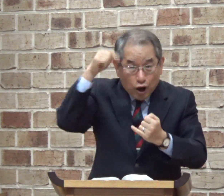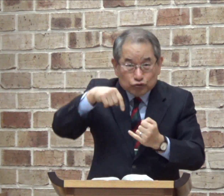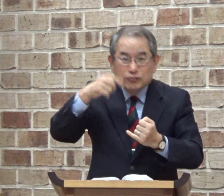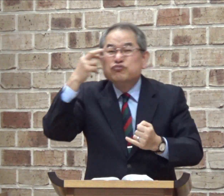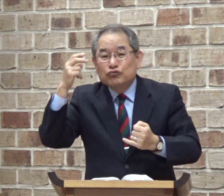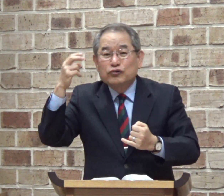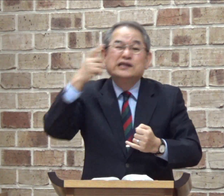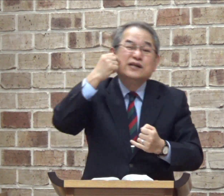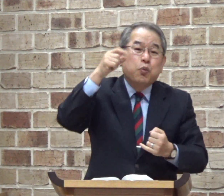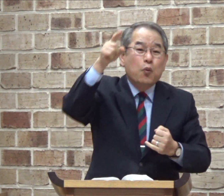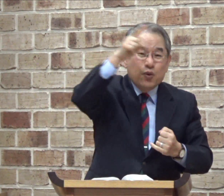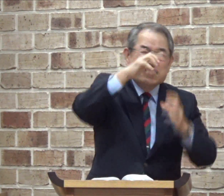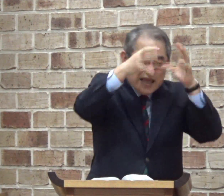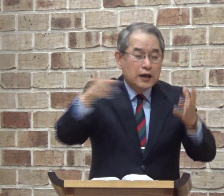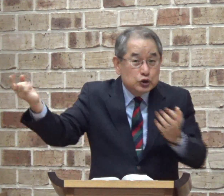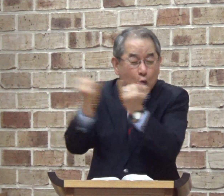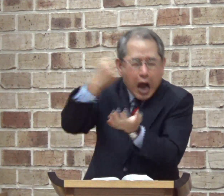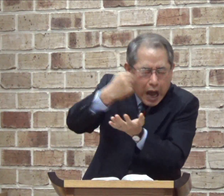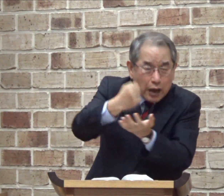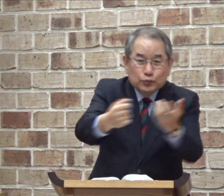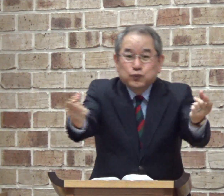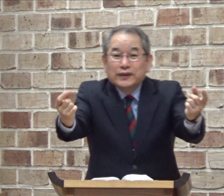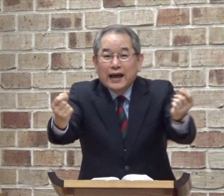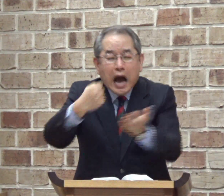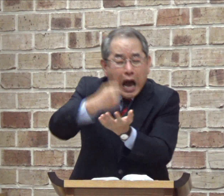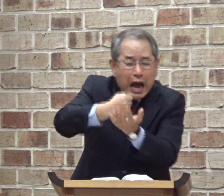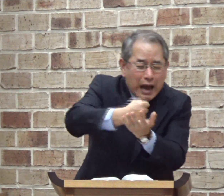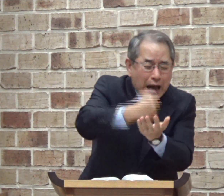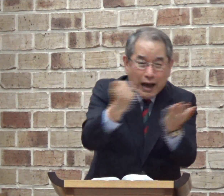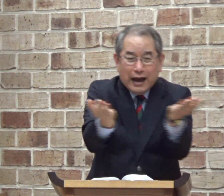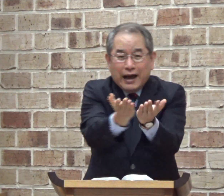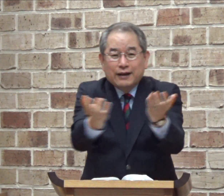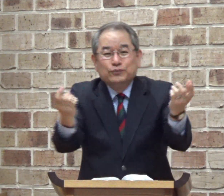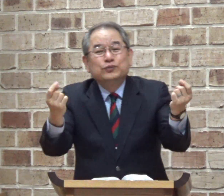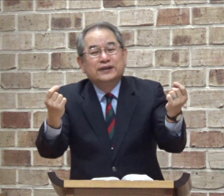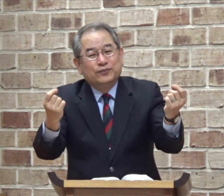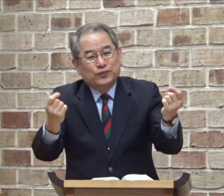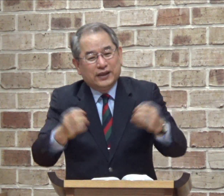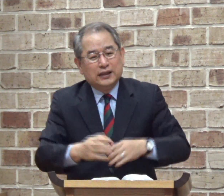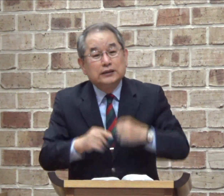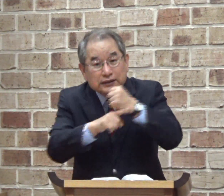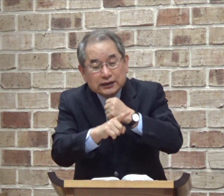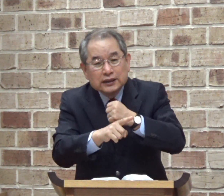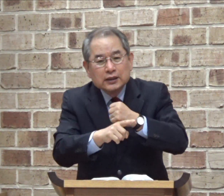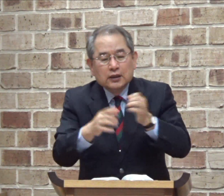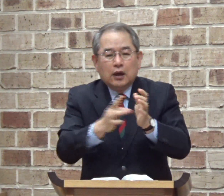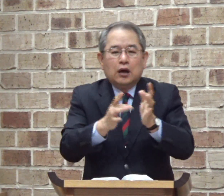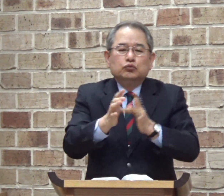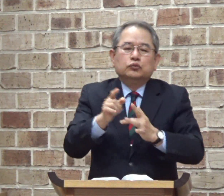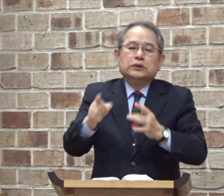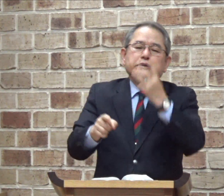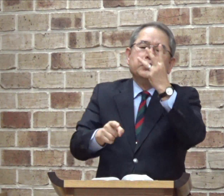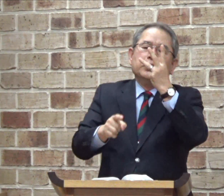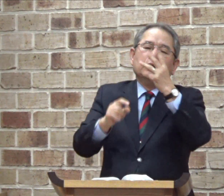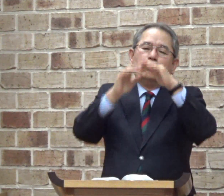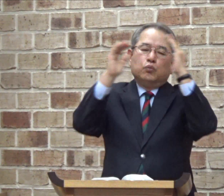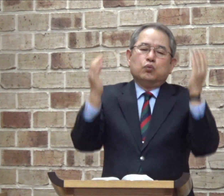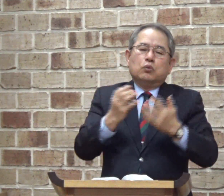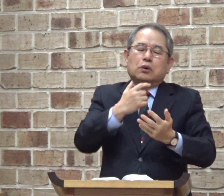지금도 이 성경 안에서 계속해서 세계에서 이 마리아의 믿음에 대해서 이야기하고 있지 않습니까? 하나님은